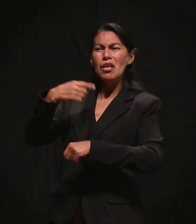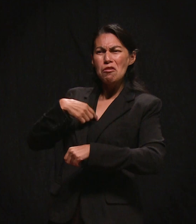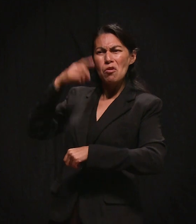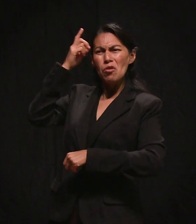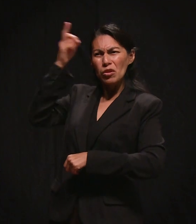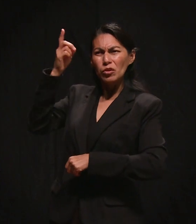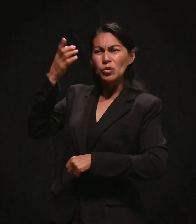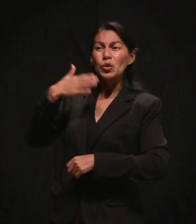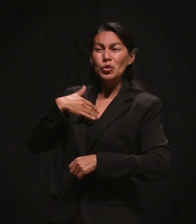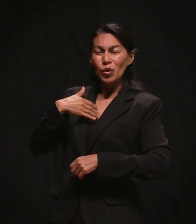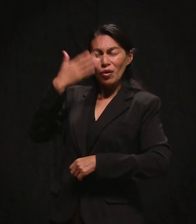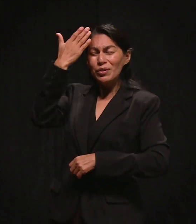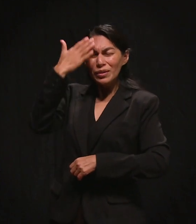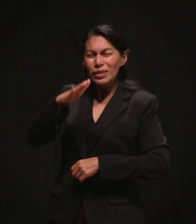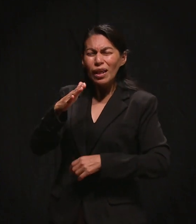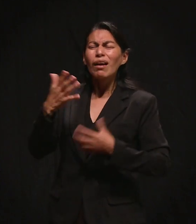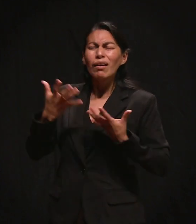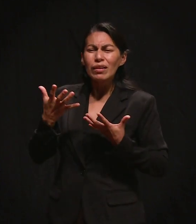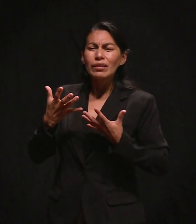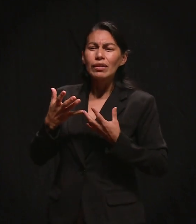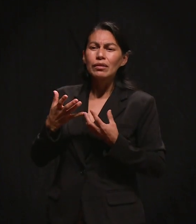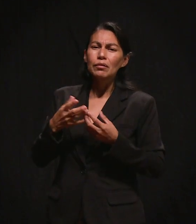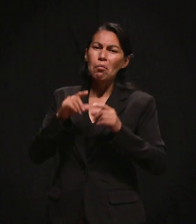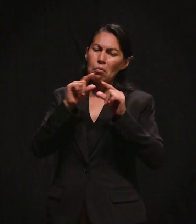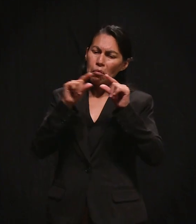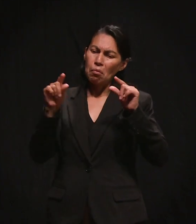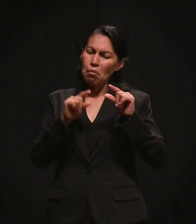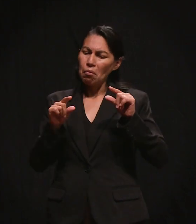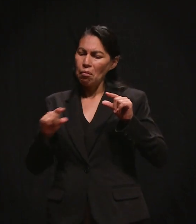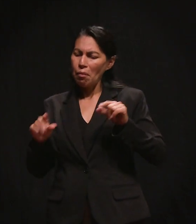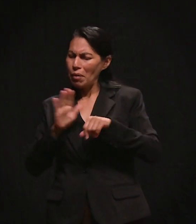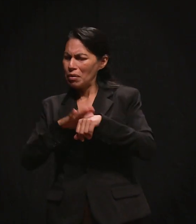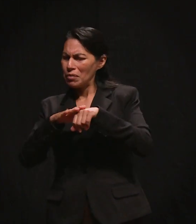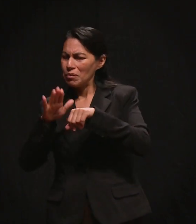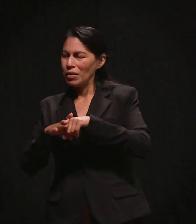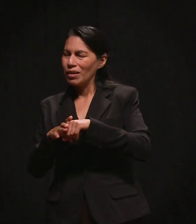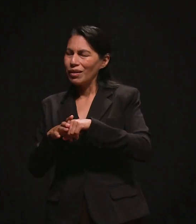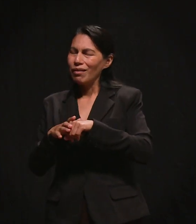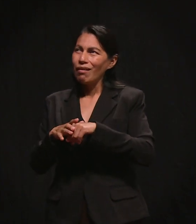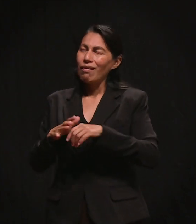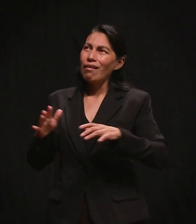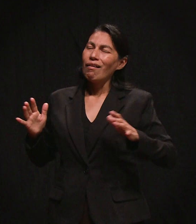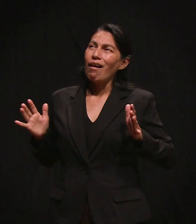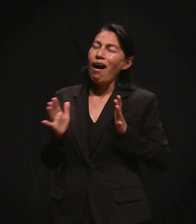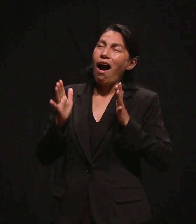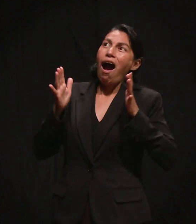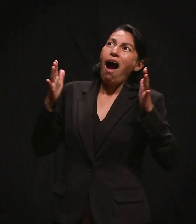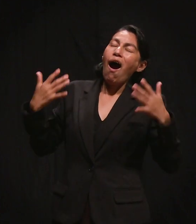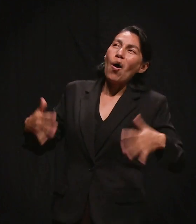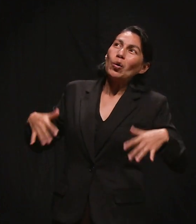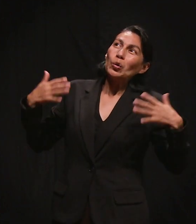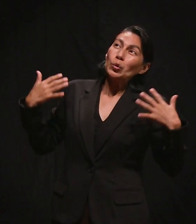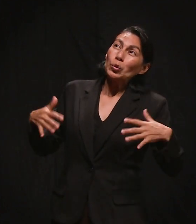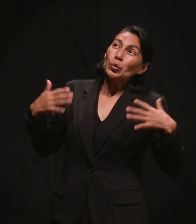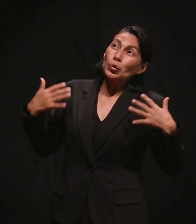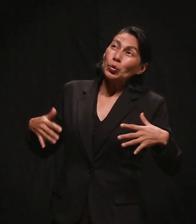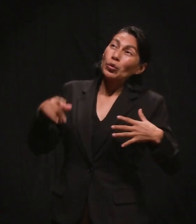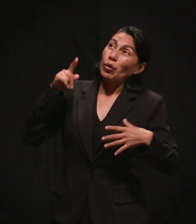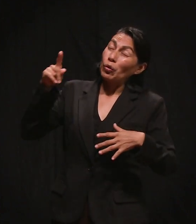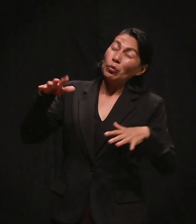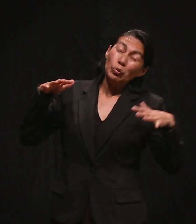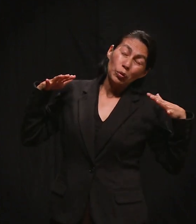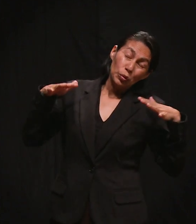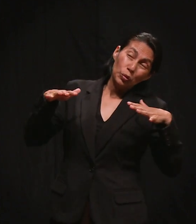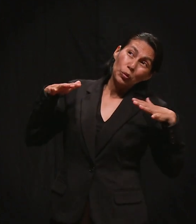Y otras frases más. Y le dije, Señor, eres maravilloso, eres amén, grande. Amén. Nos escuchas todo